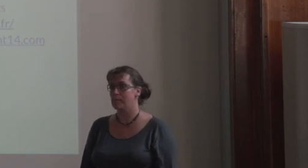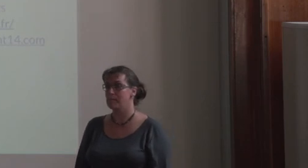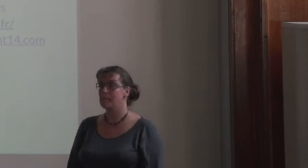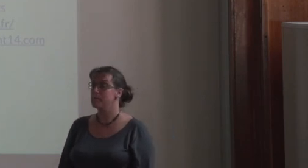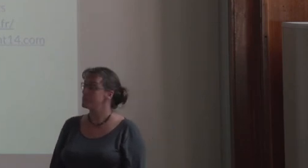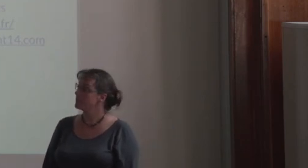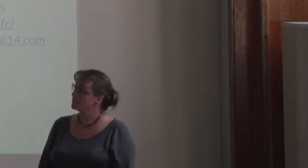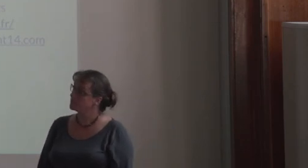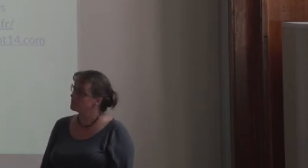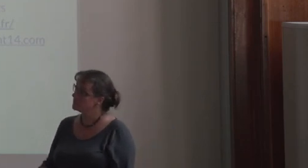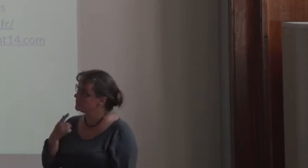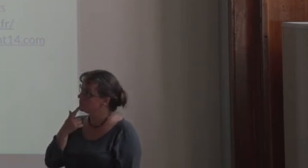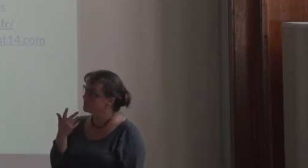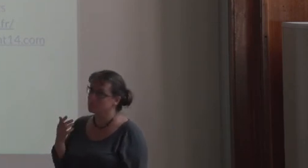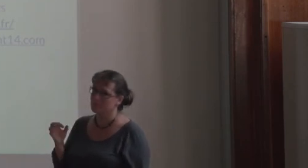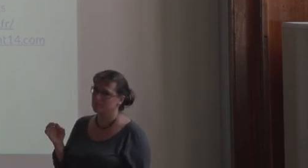Oui?